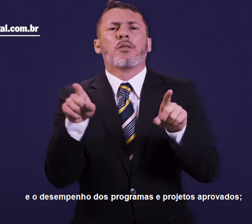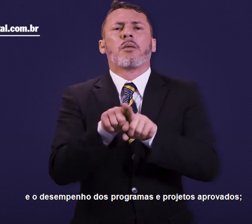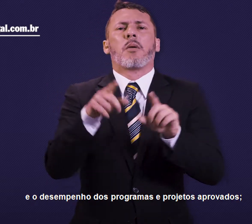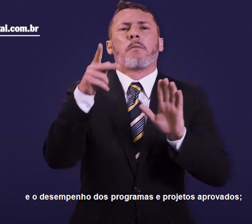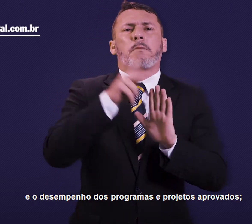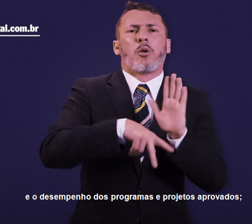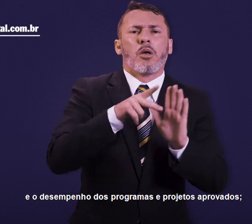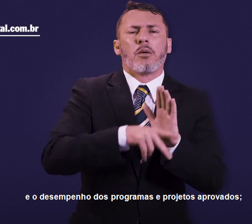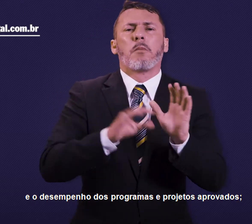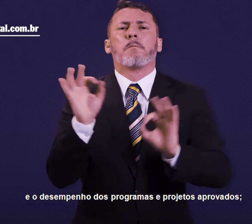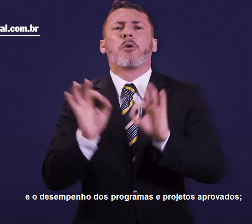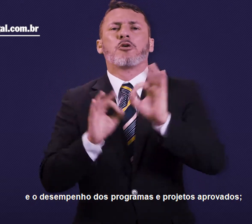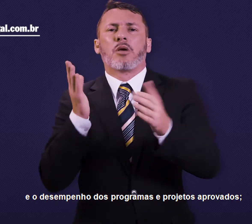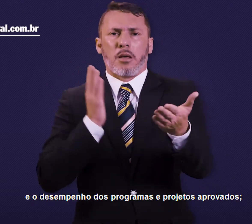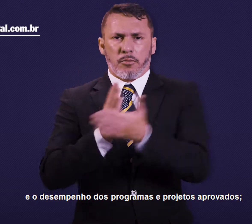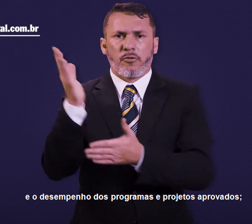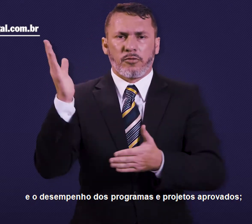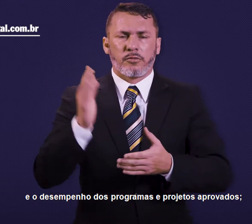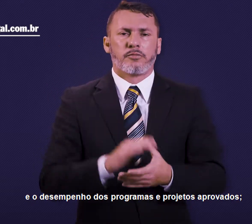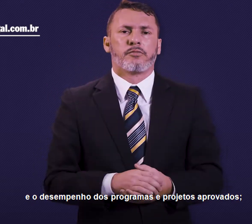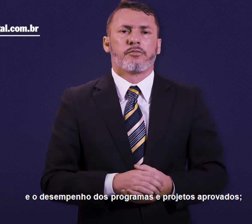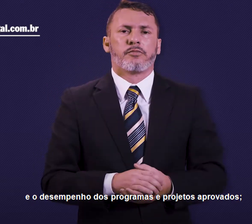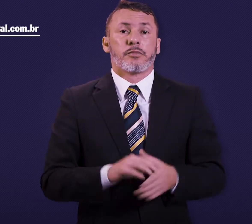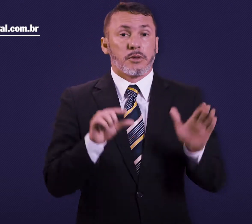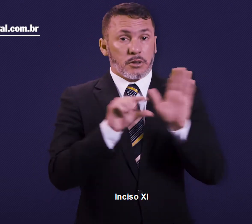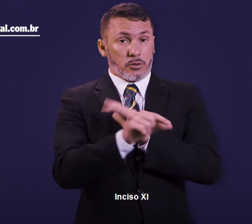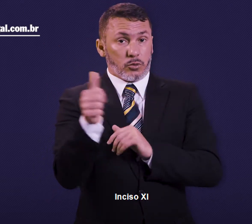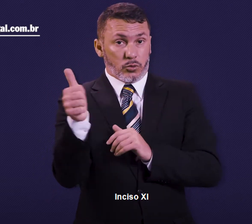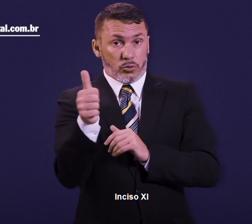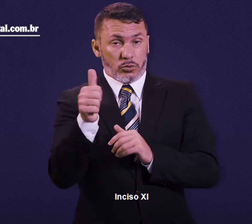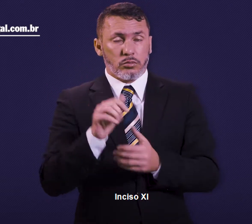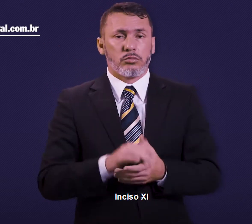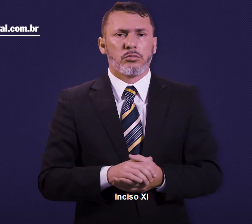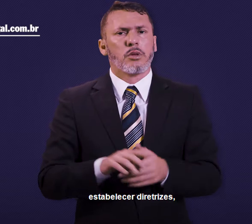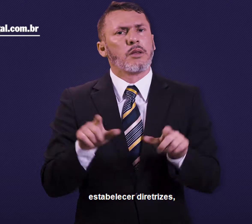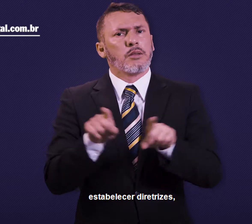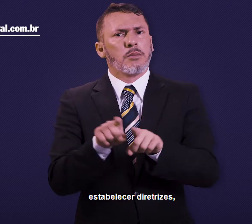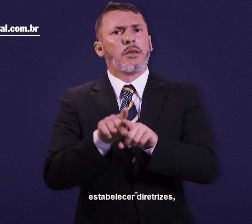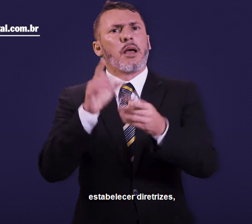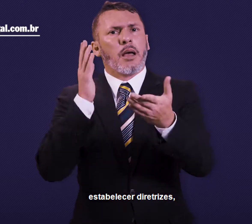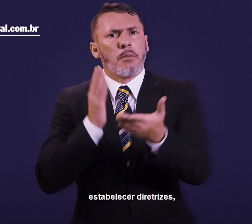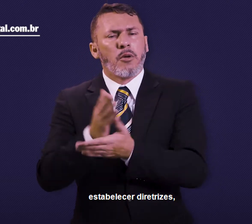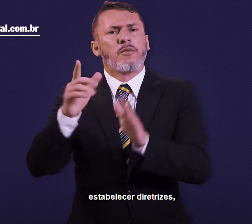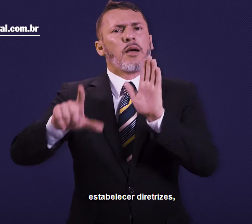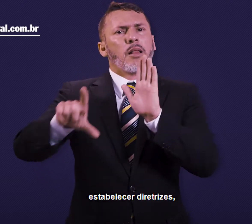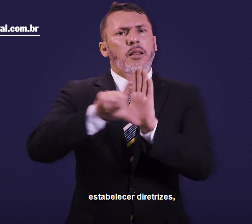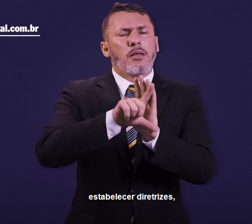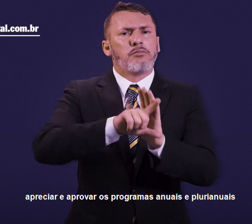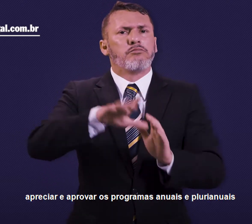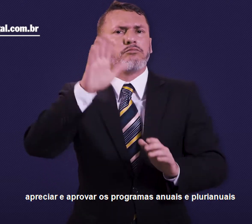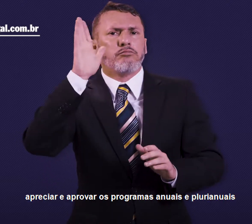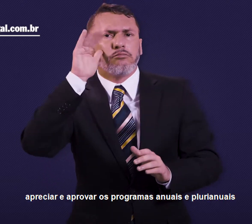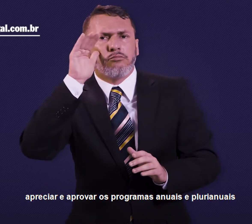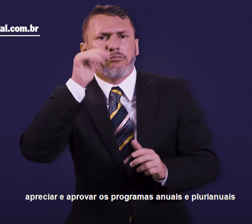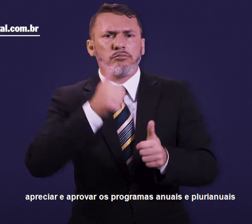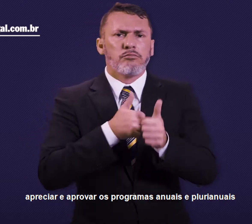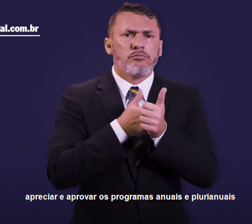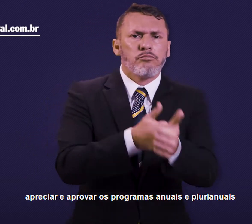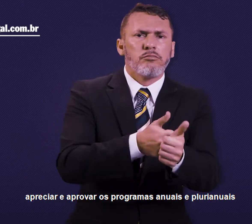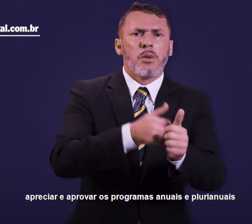dos programas e projetos aprovados. Inciso 11. Estabelecer diretrizes, apreciar e aprovar os